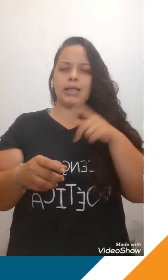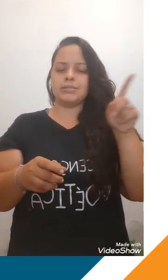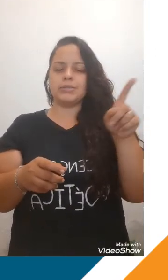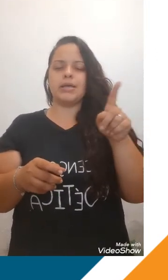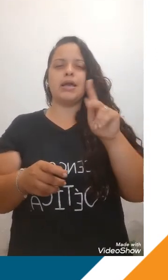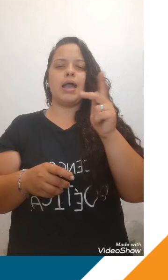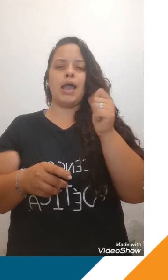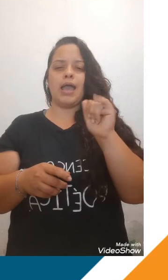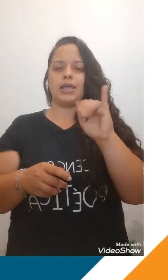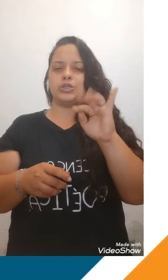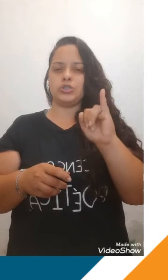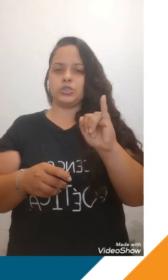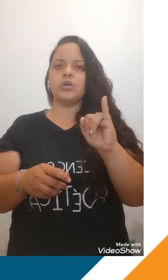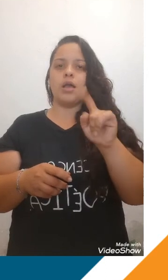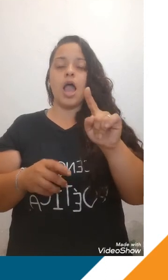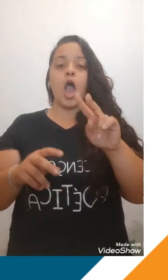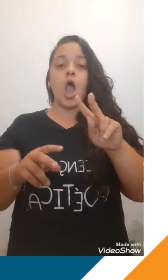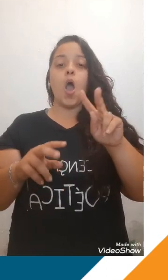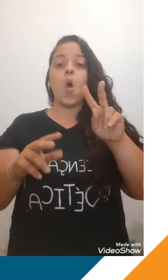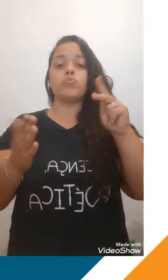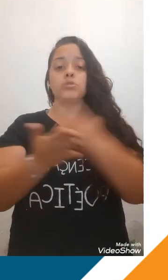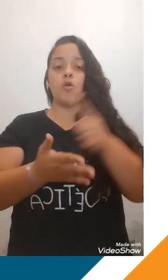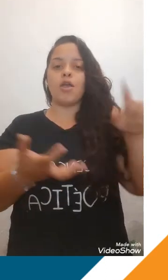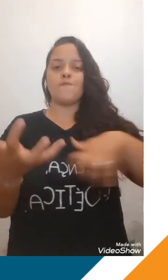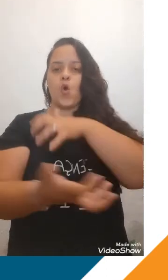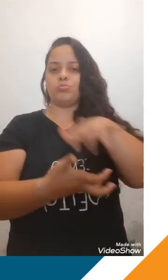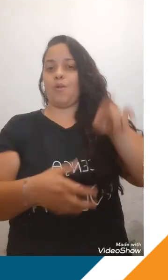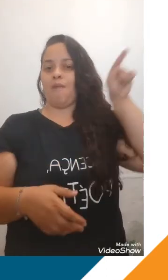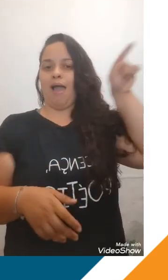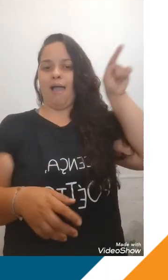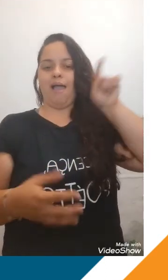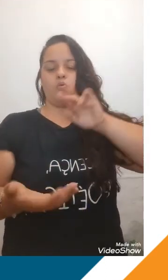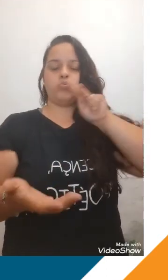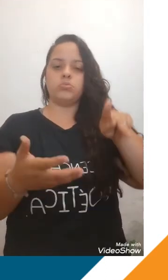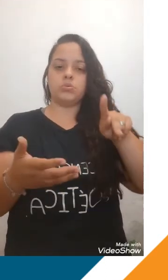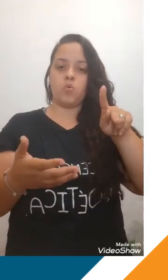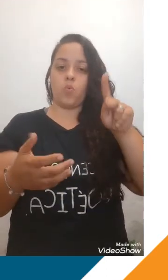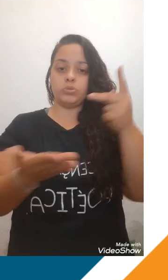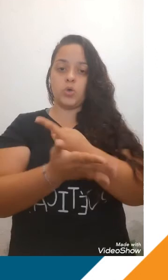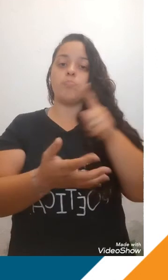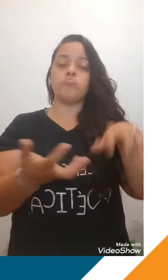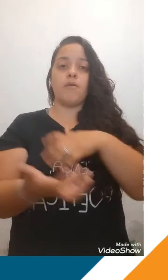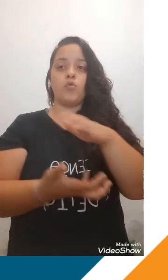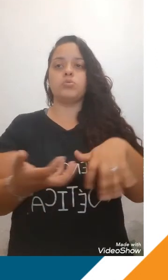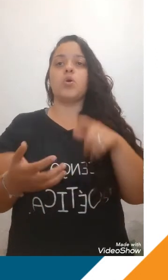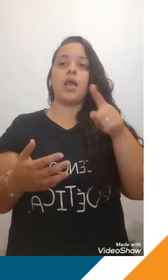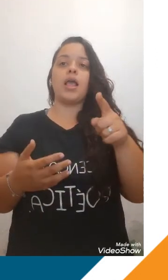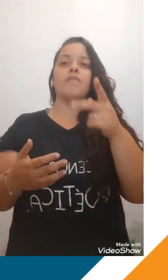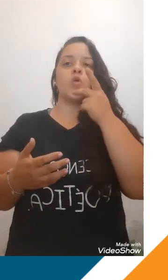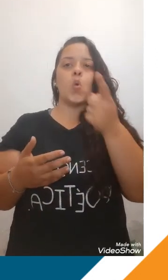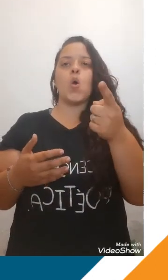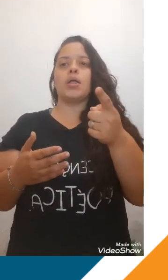a independência veio através de uma revolução. E o texto é claro ao dizer que ele não concorda com esse tipo